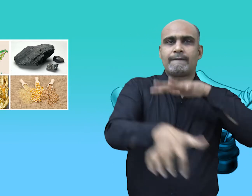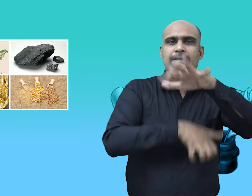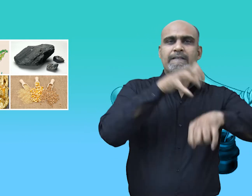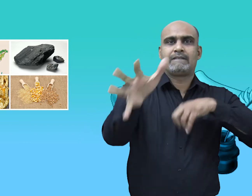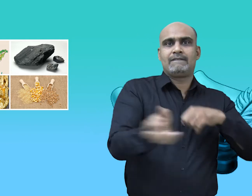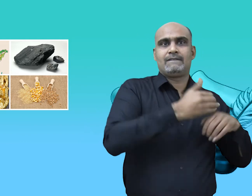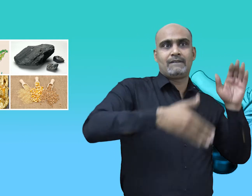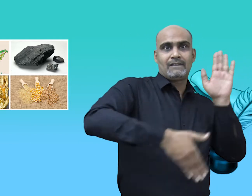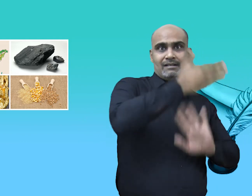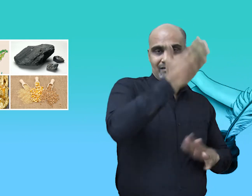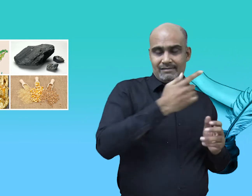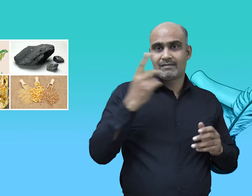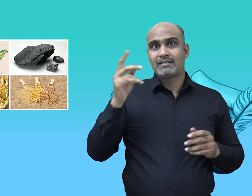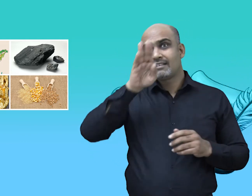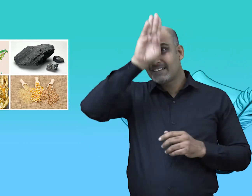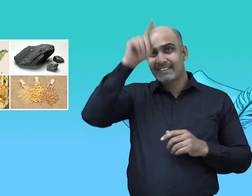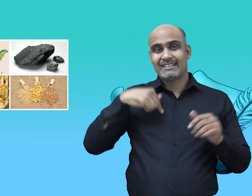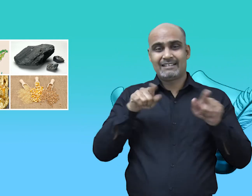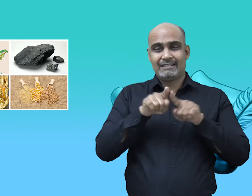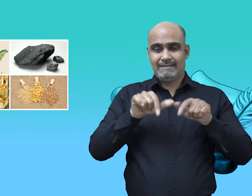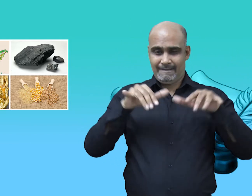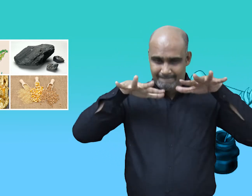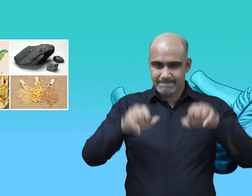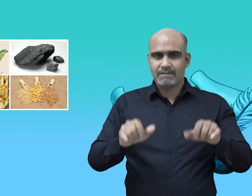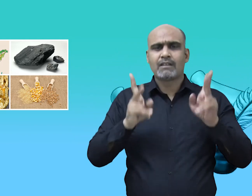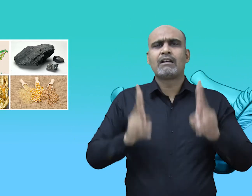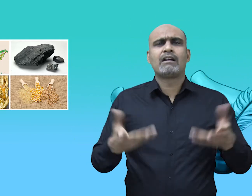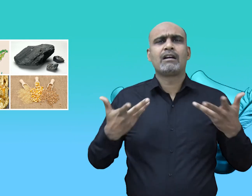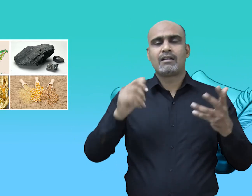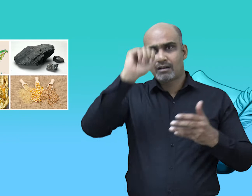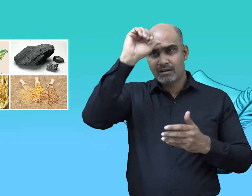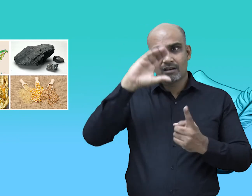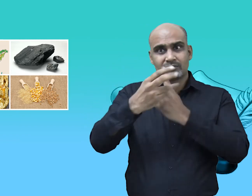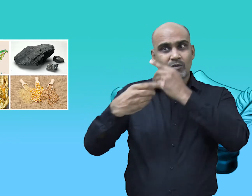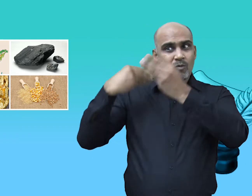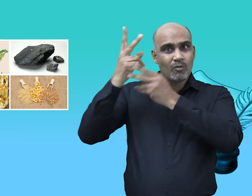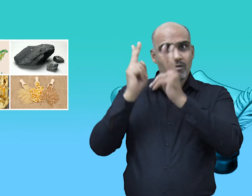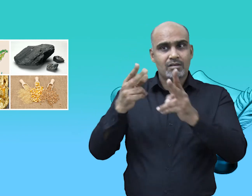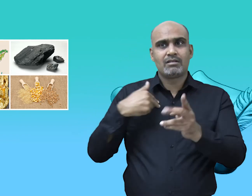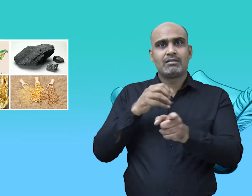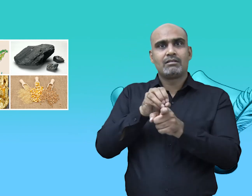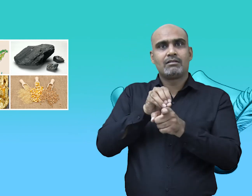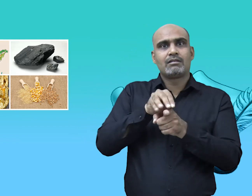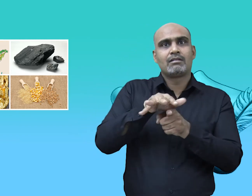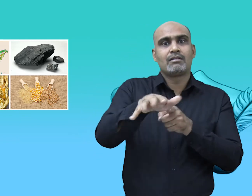लगातार विभिन्न जगहों पर भारत में आक्रमण हुआ करते थे। कुछ कबीले और समुदाय भारत की संपदा लूट कर भी ले